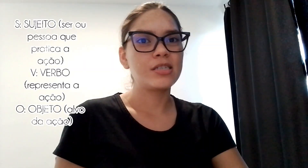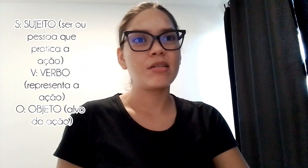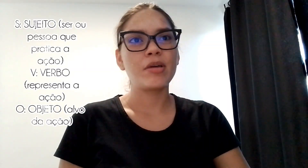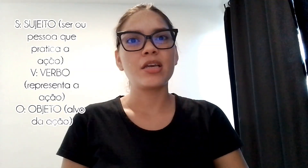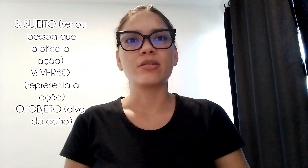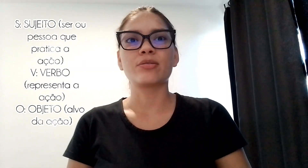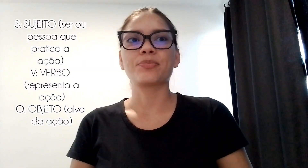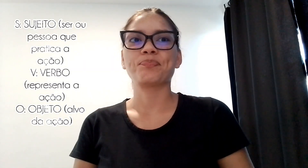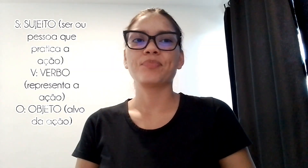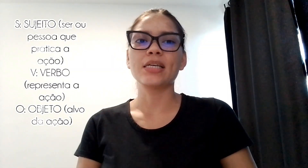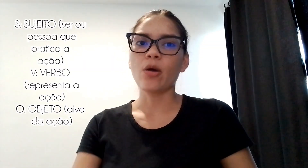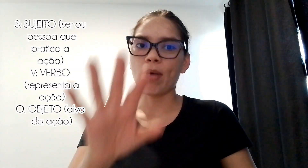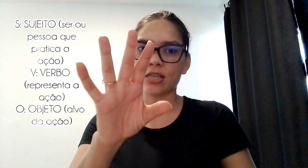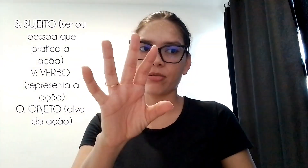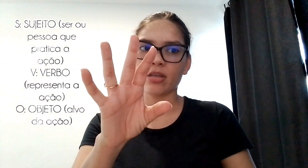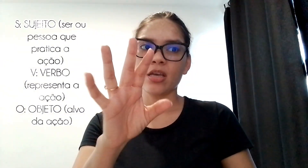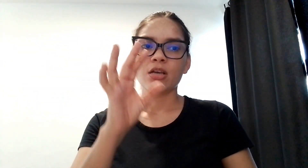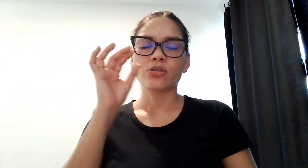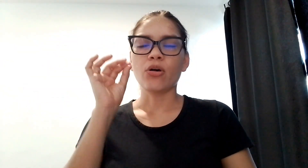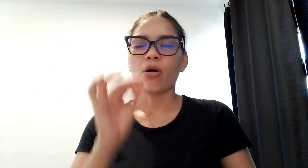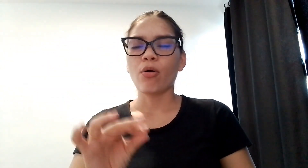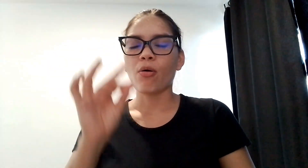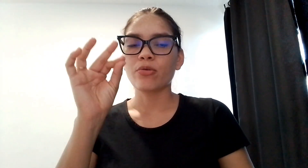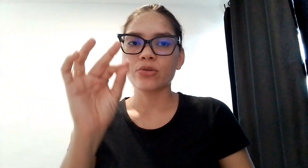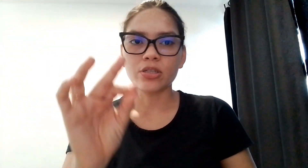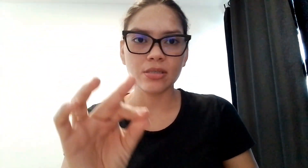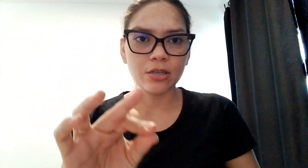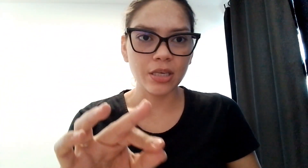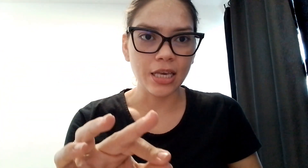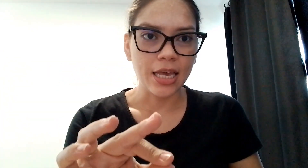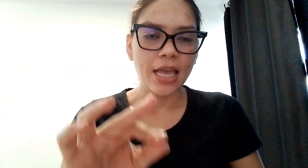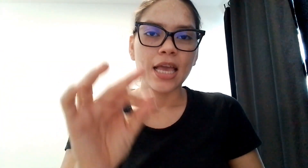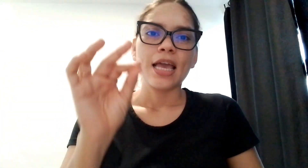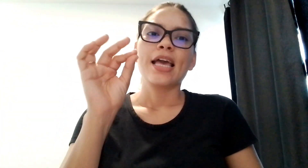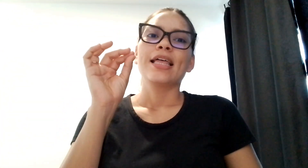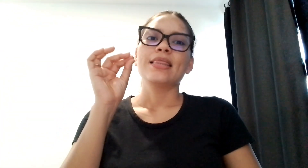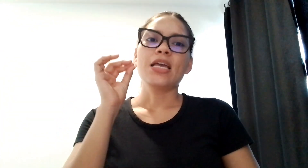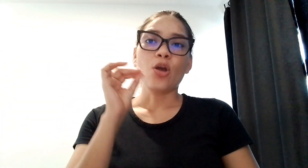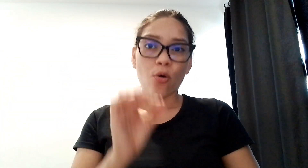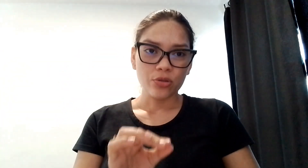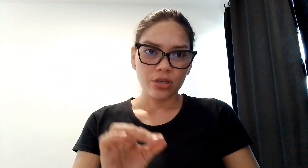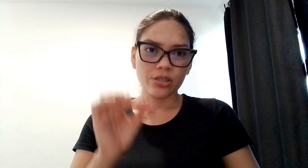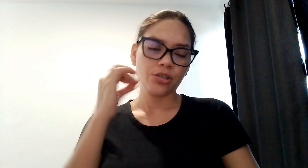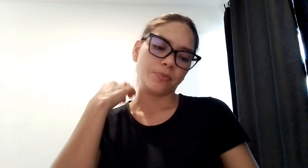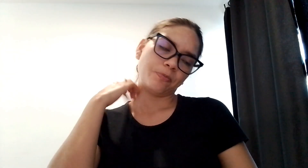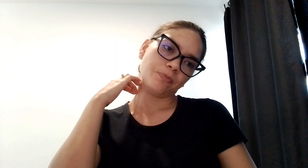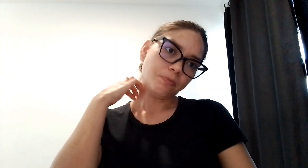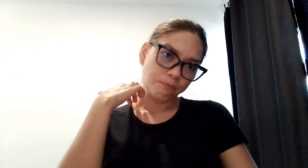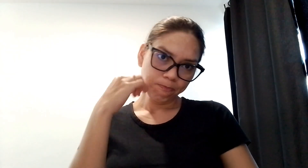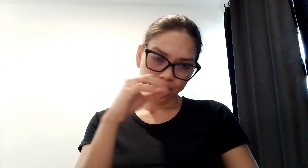saber isso. Esse é o básico, tá? Só dizendo que tem outras